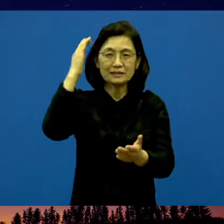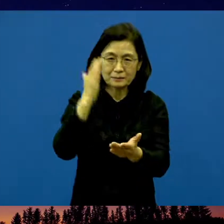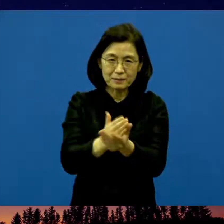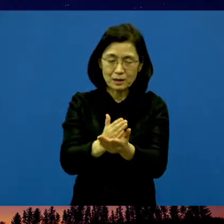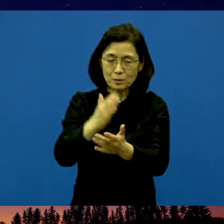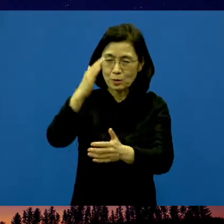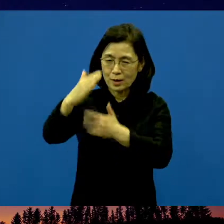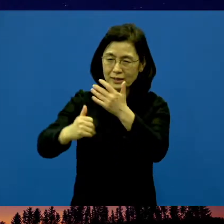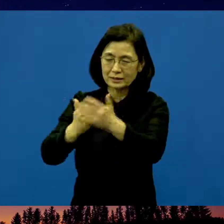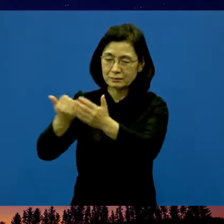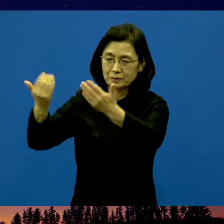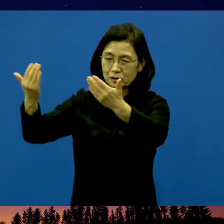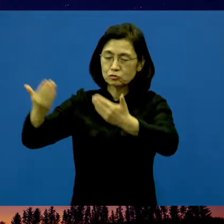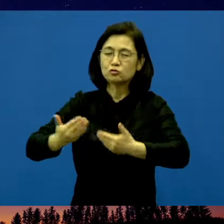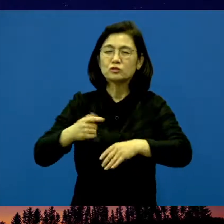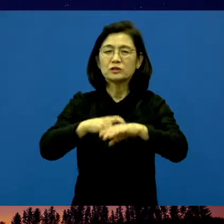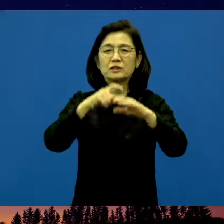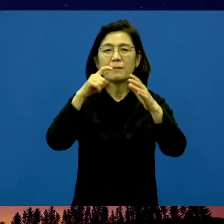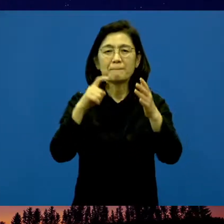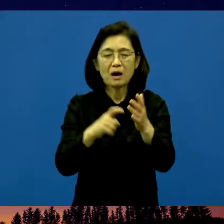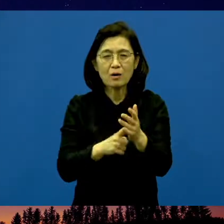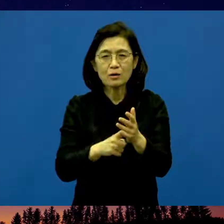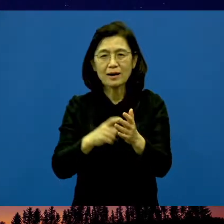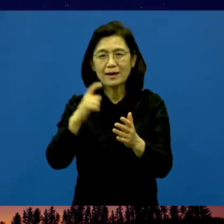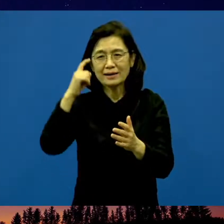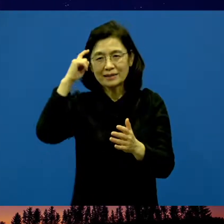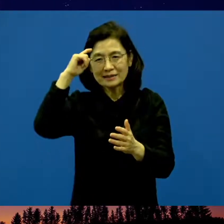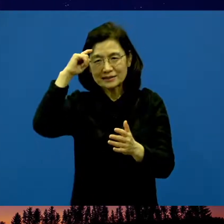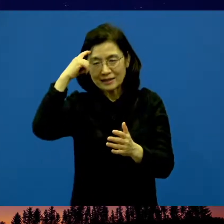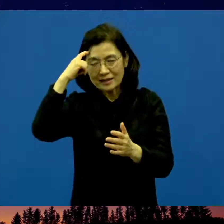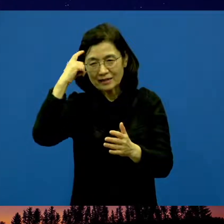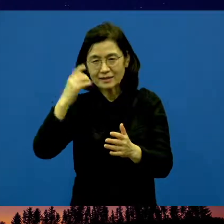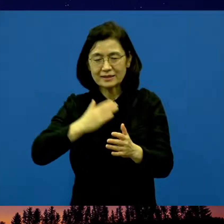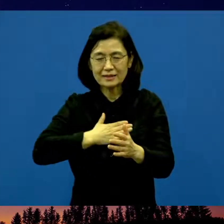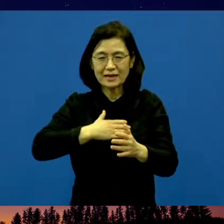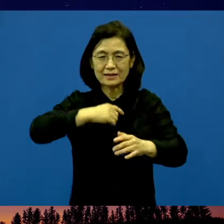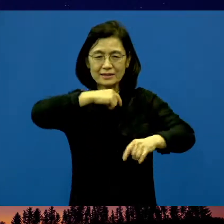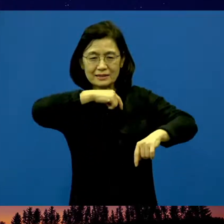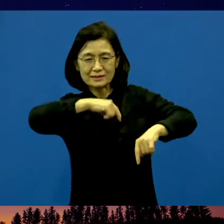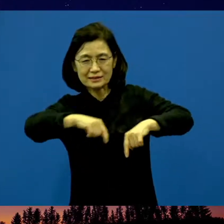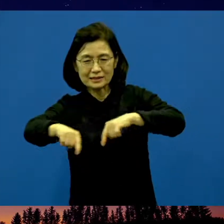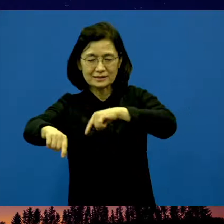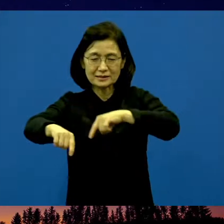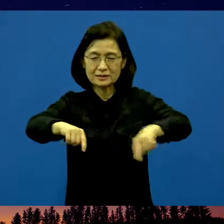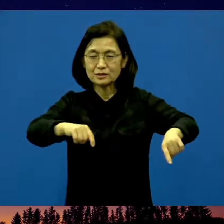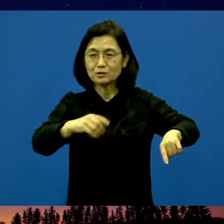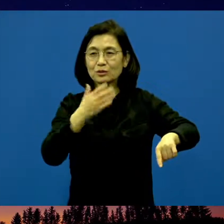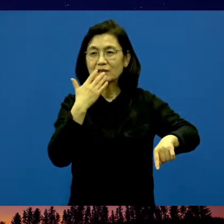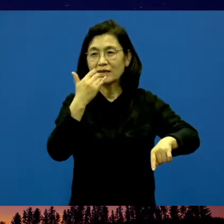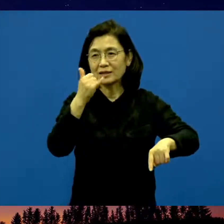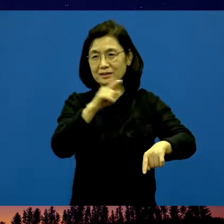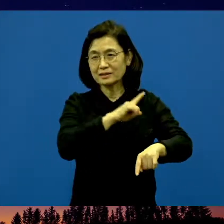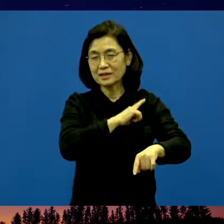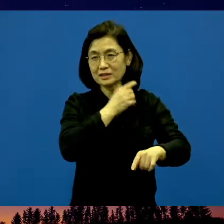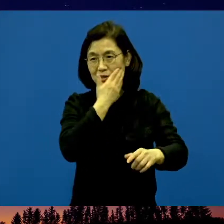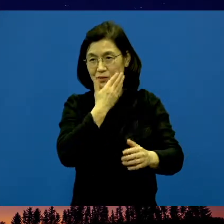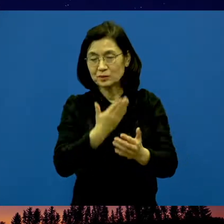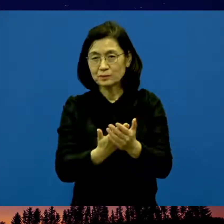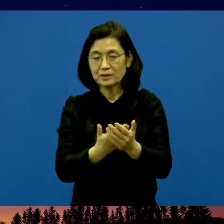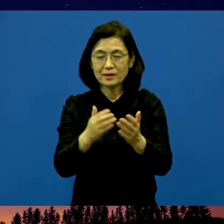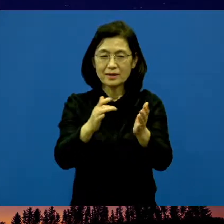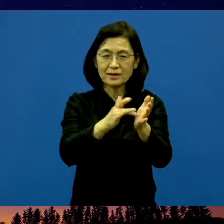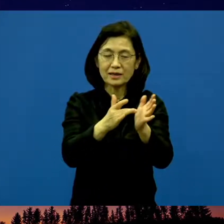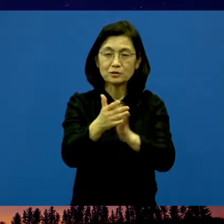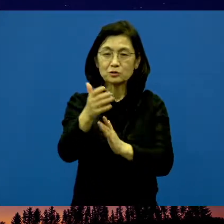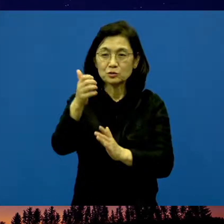나에게 주신 그 마음과 생각이 나를 지배하도록 하는 것이 가장 중요한 것이죠. 여러분, 예수님은